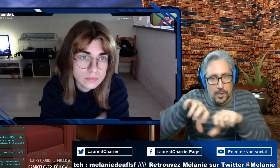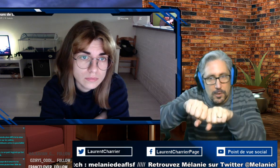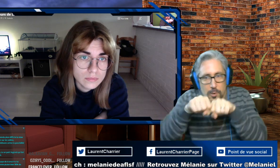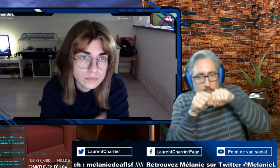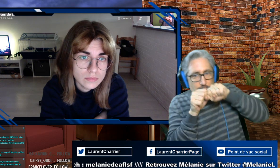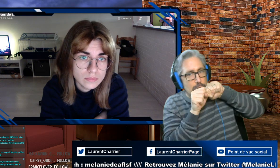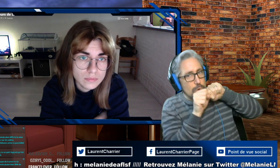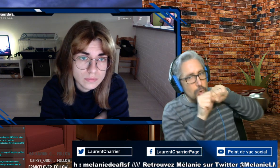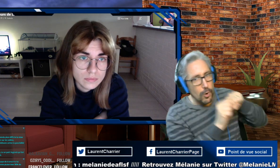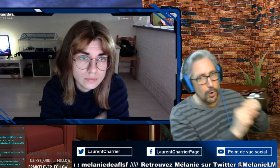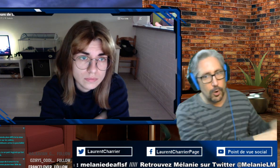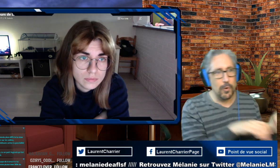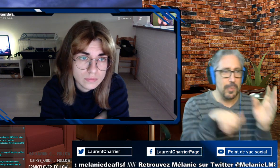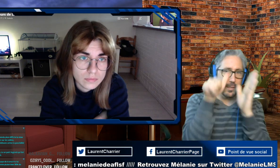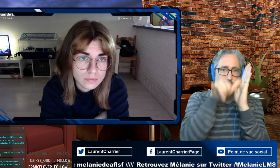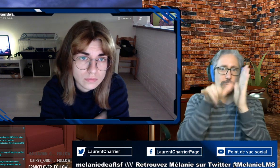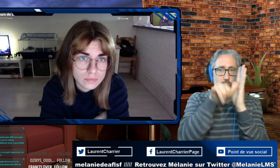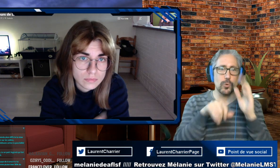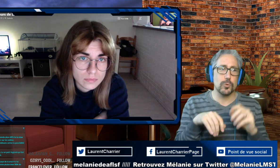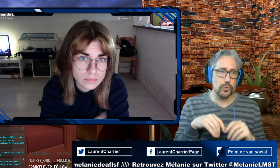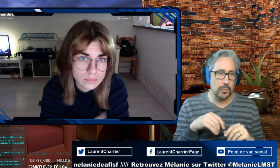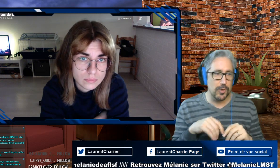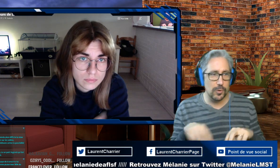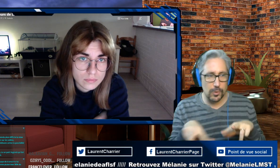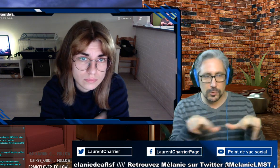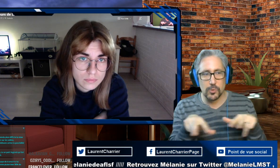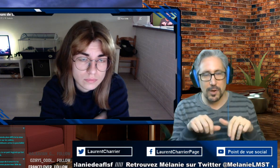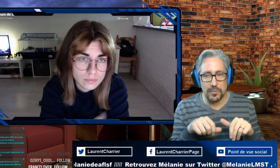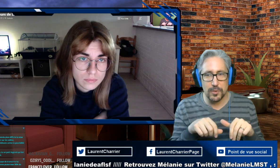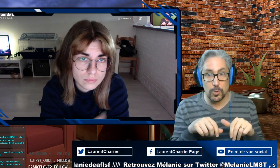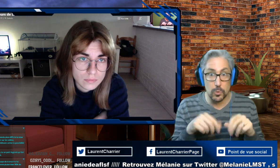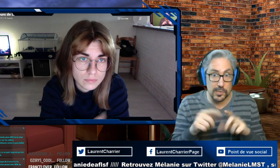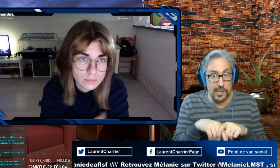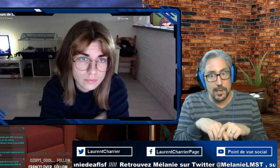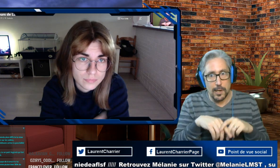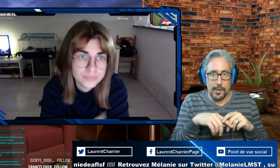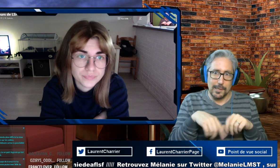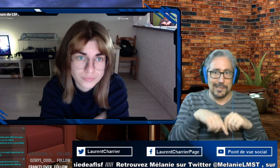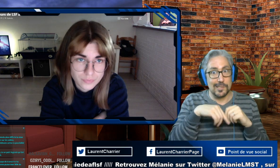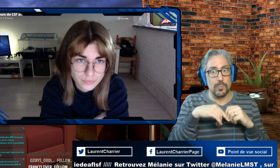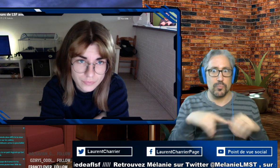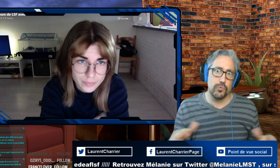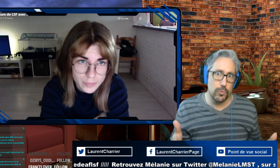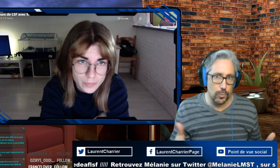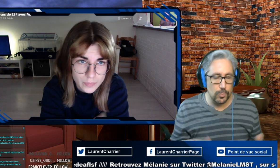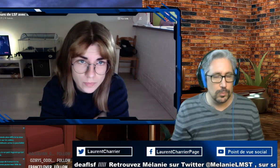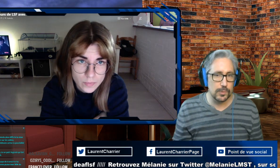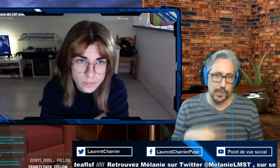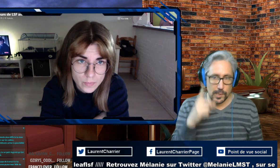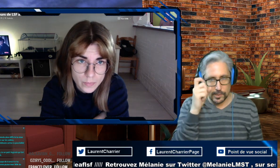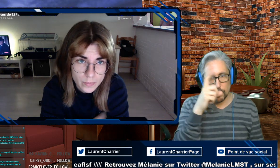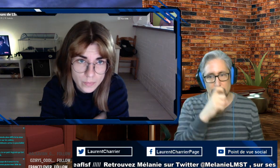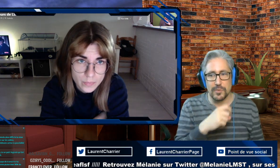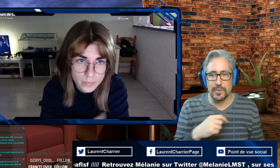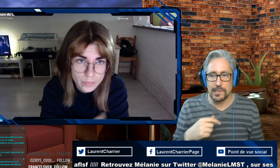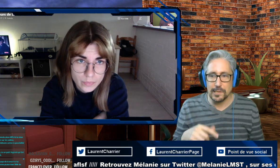fichier pour le remettre sur YouTube, sur la vidéo. Donc c'est plus long, c'est plus difficile, ça